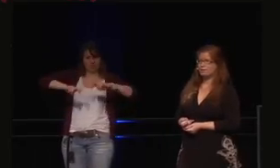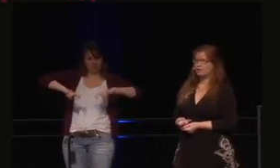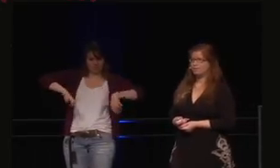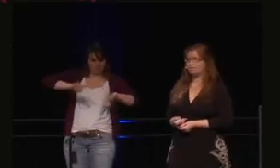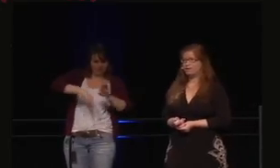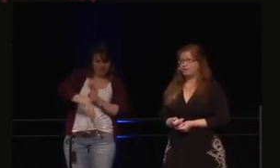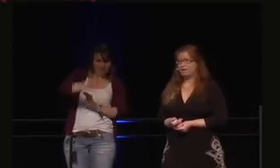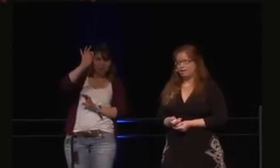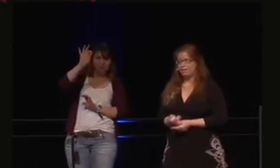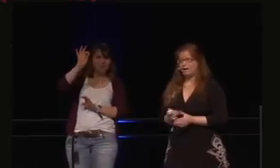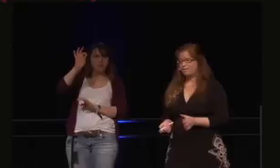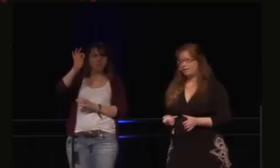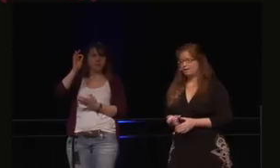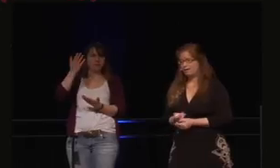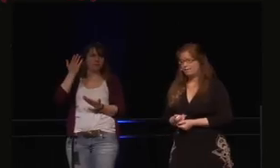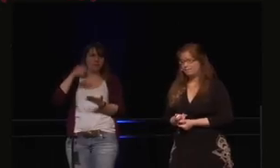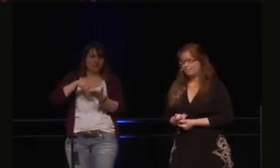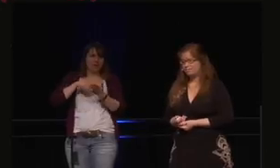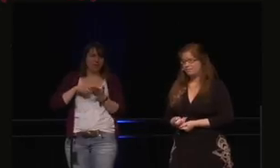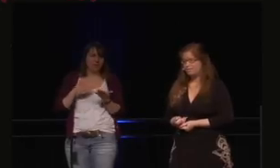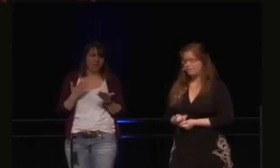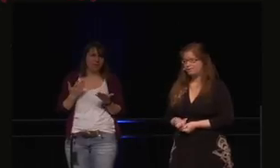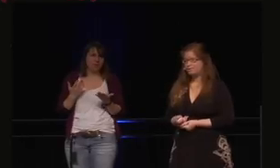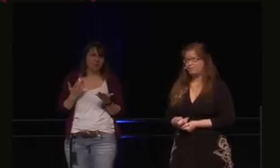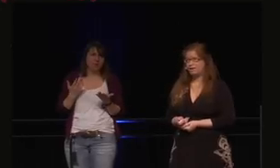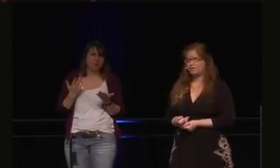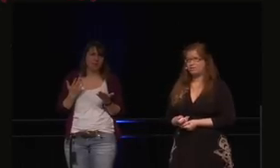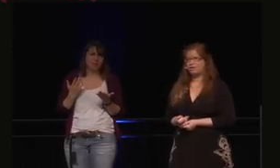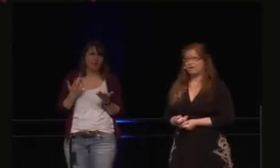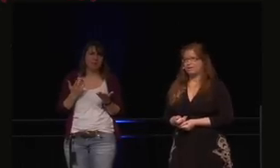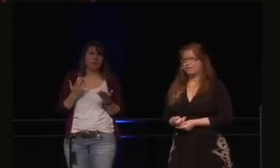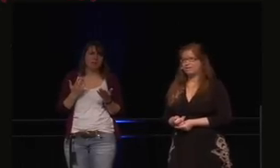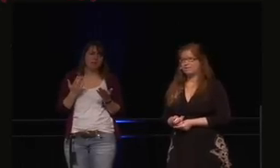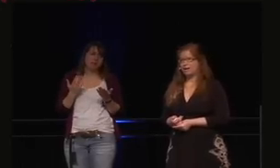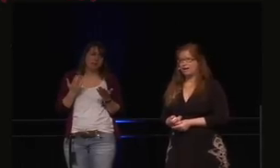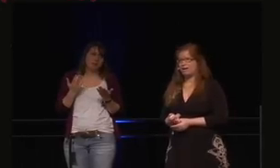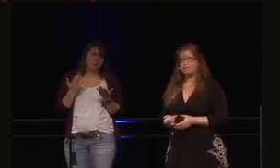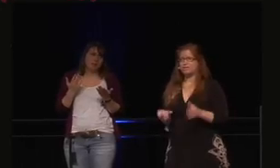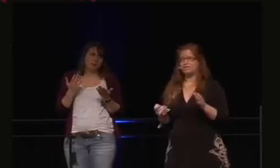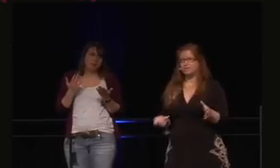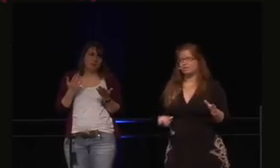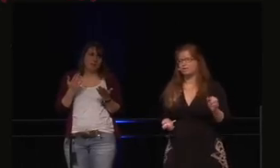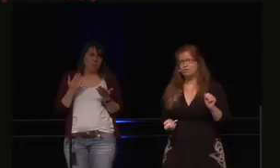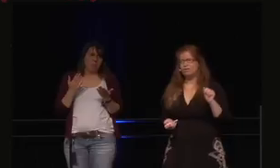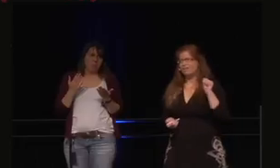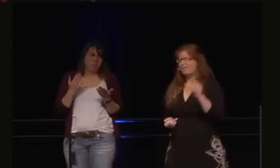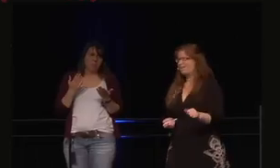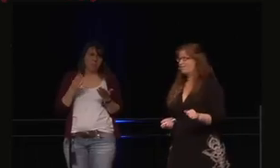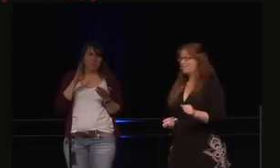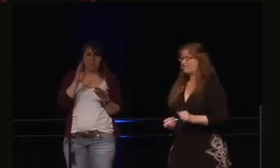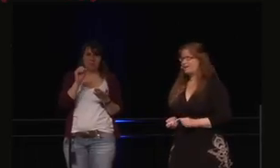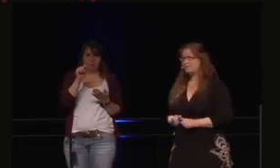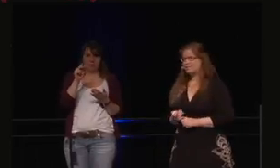hay un estudio que dice que todos los aparatos inseguros, no, todas las infecciones de